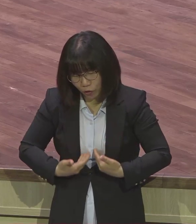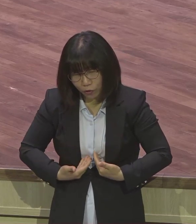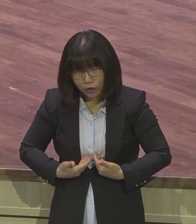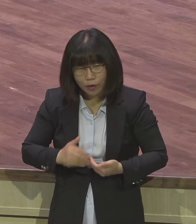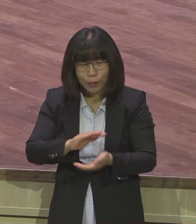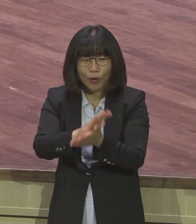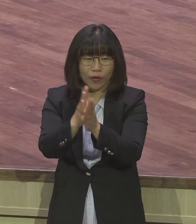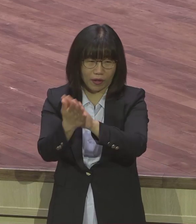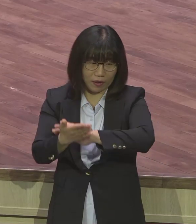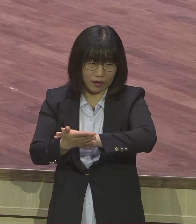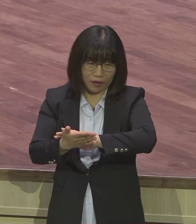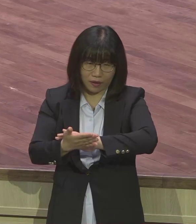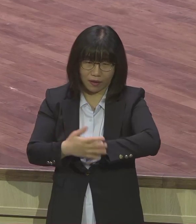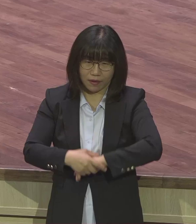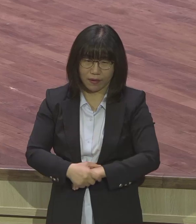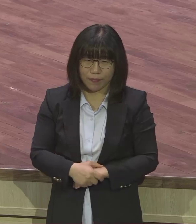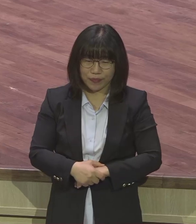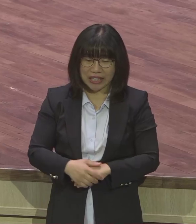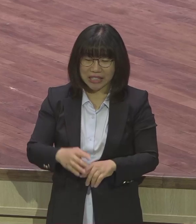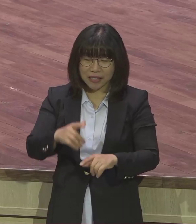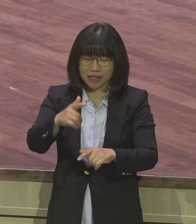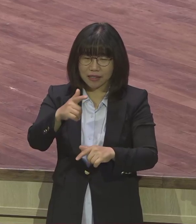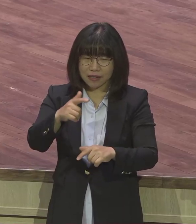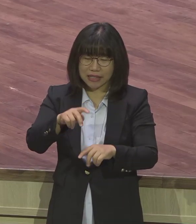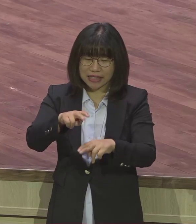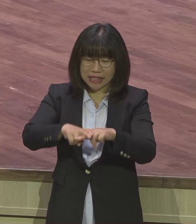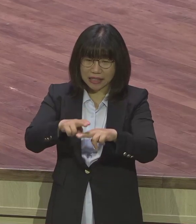거예요. 의자 하나 가지고 와서.